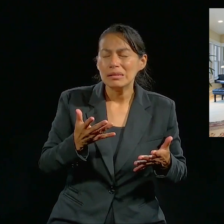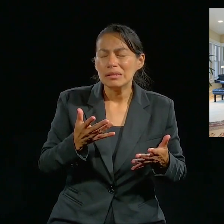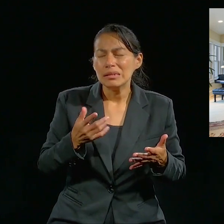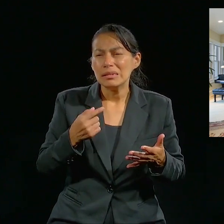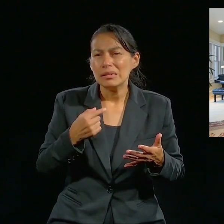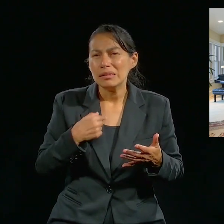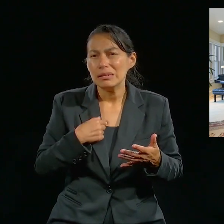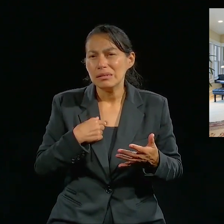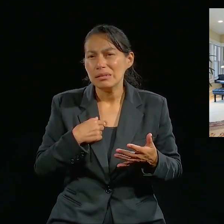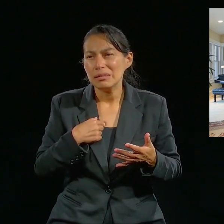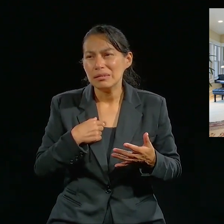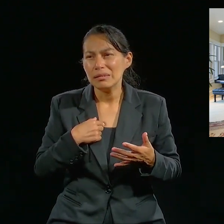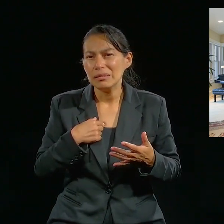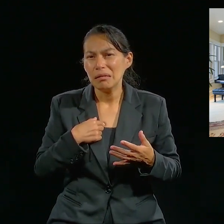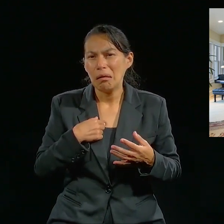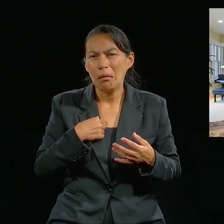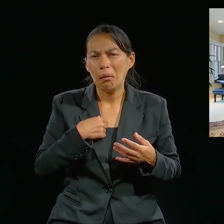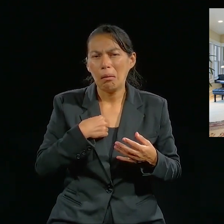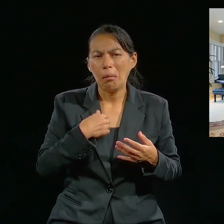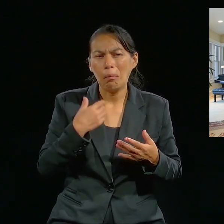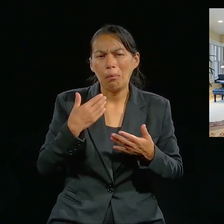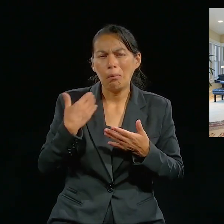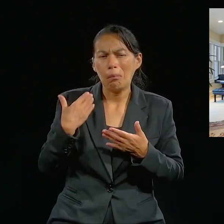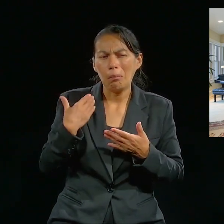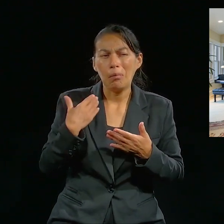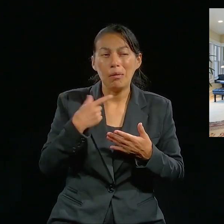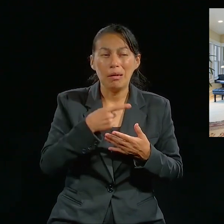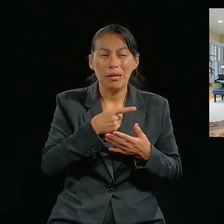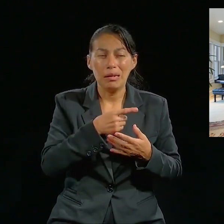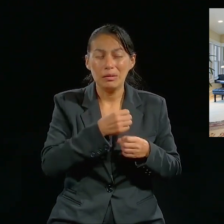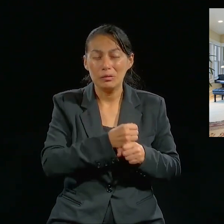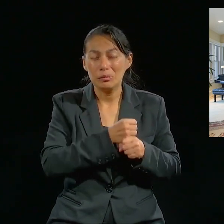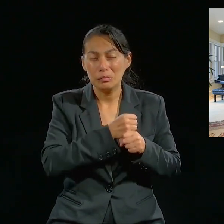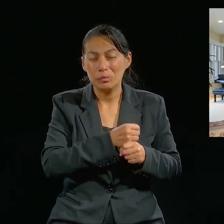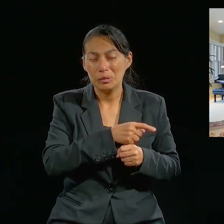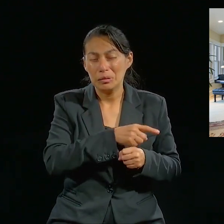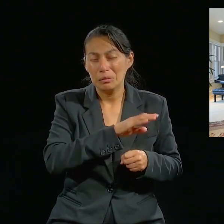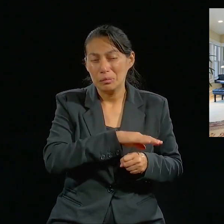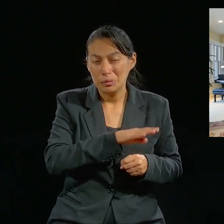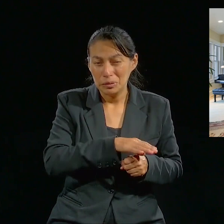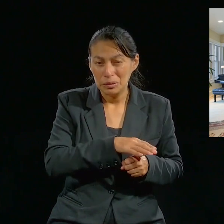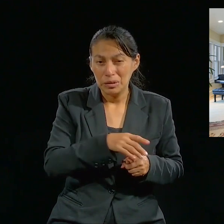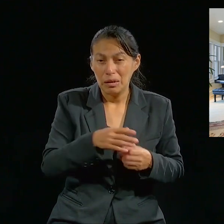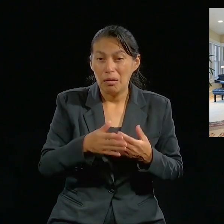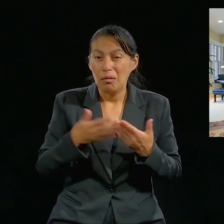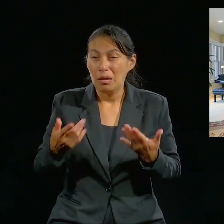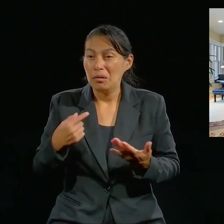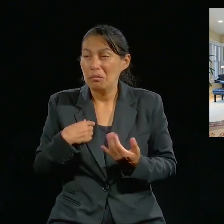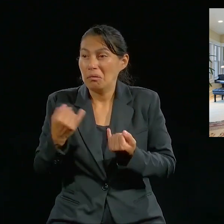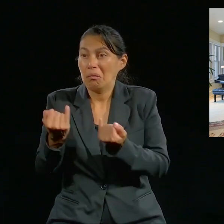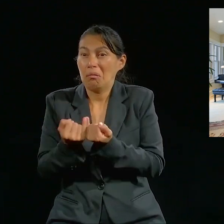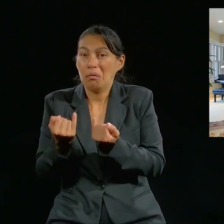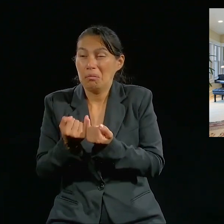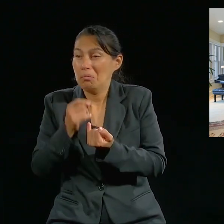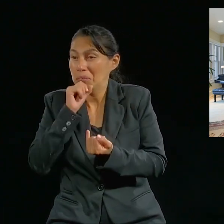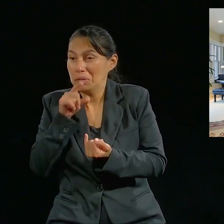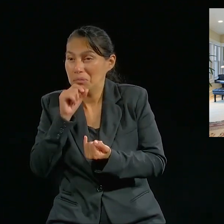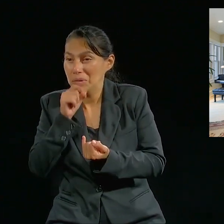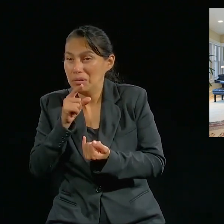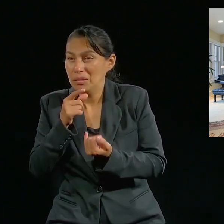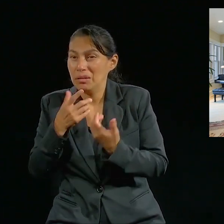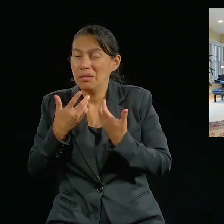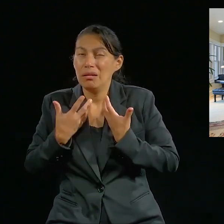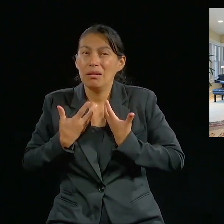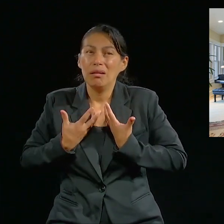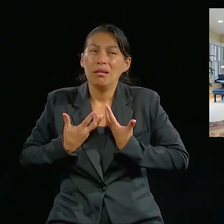tiempo quizás de que mi mente se estaba recuperando de eso y ahora imaginar que me encontraba en una situación parecida pero en